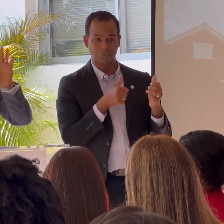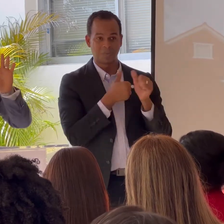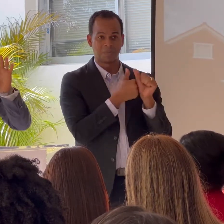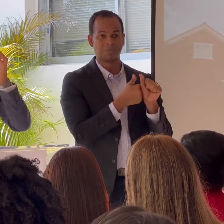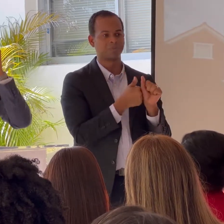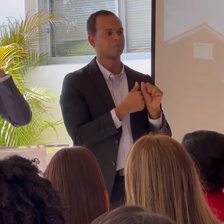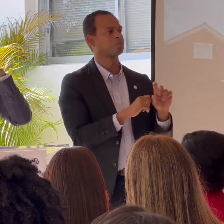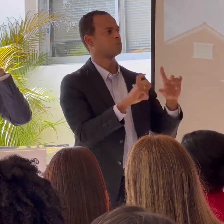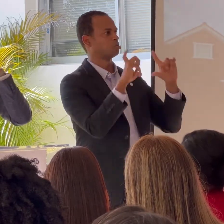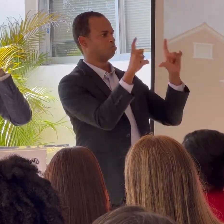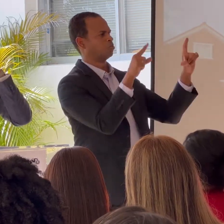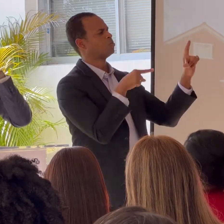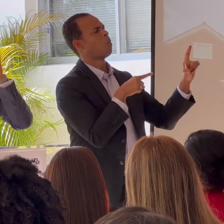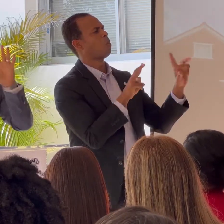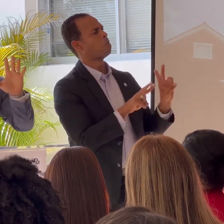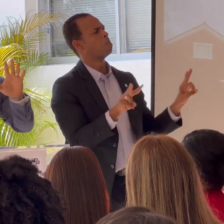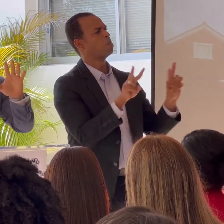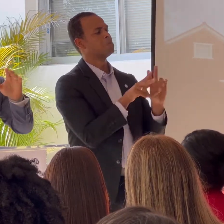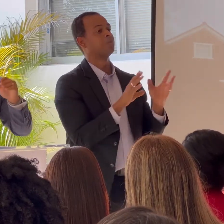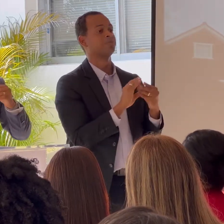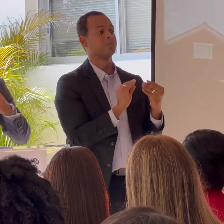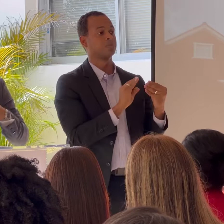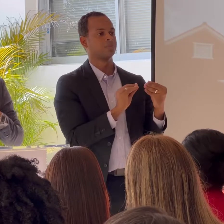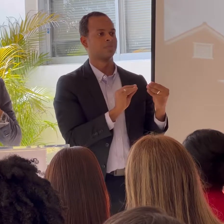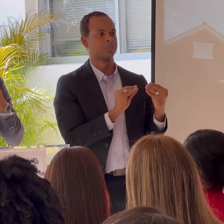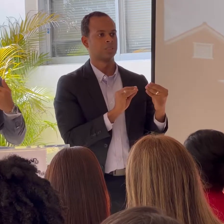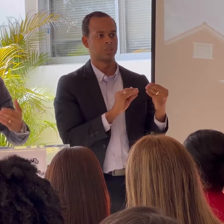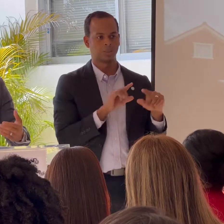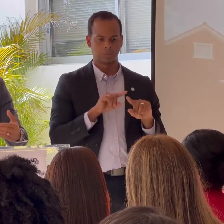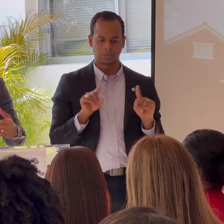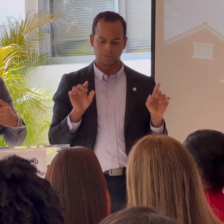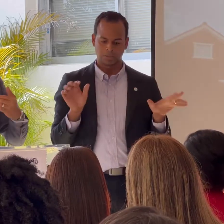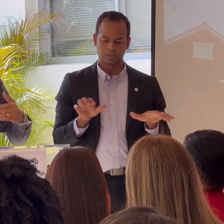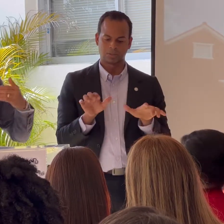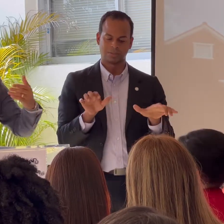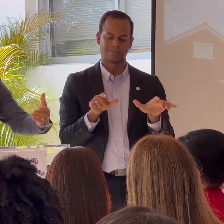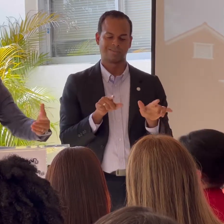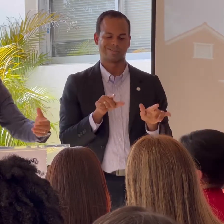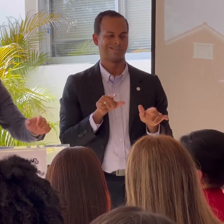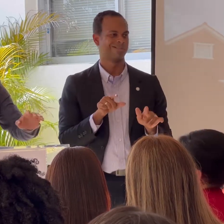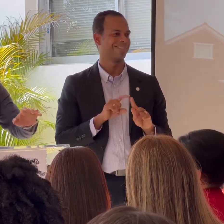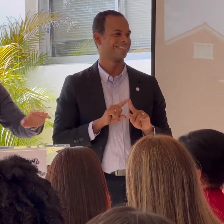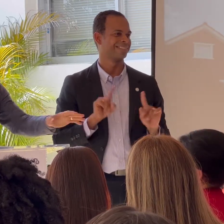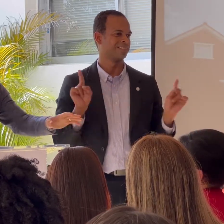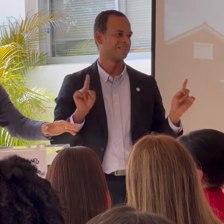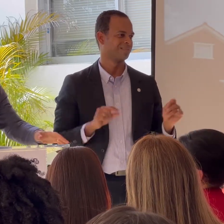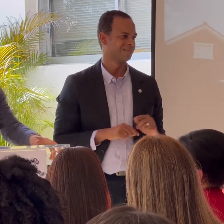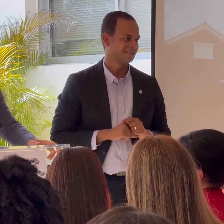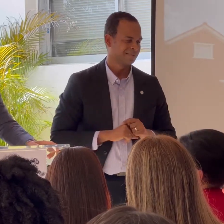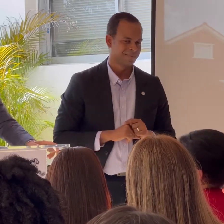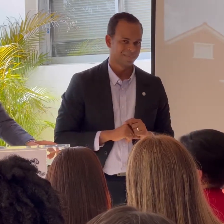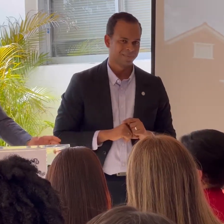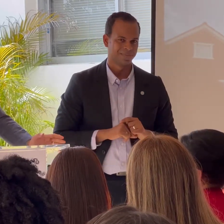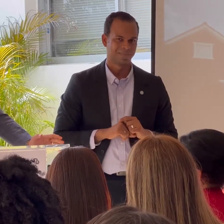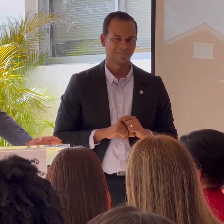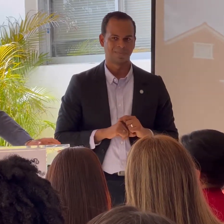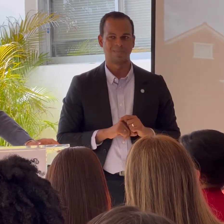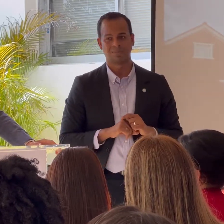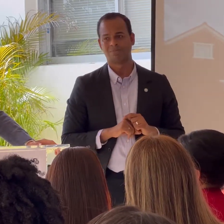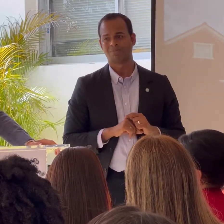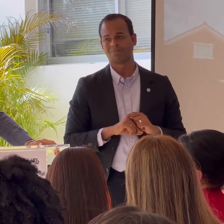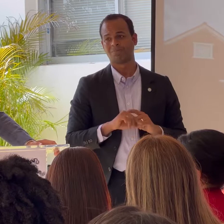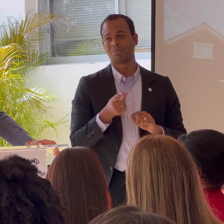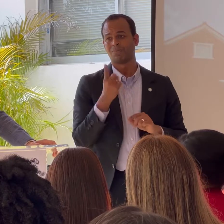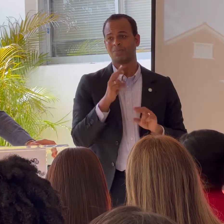están en una pared dicen algo y las actuaciones de cada institución dicen otra cosa. Por lo tanto,